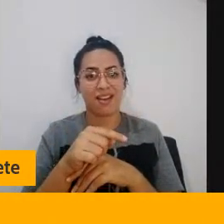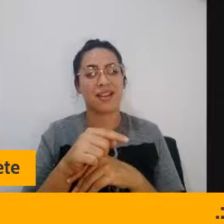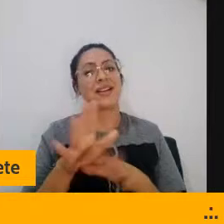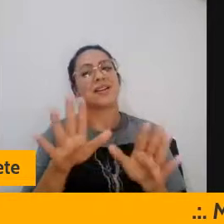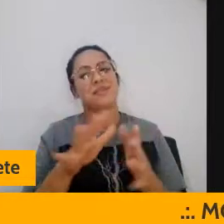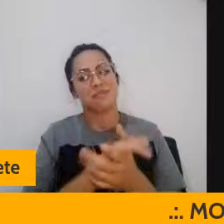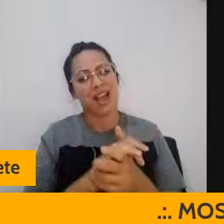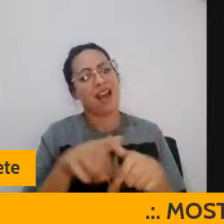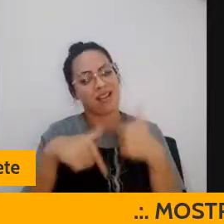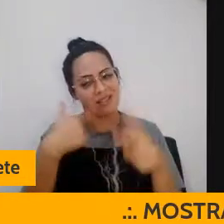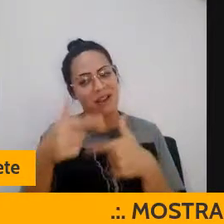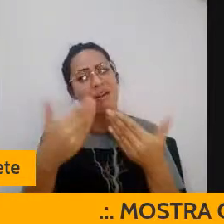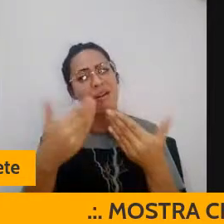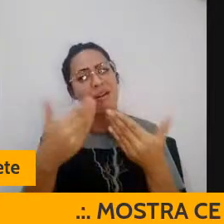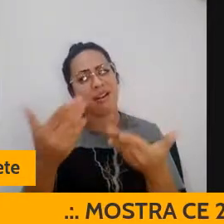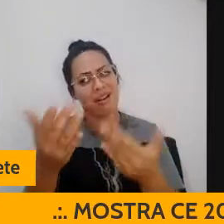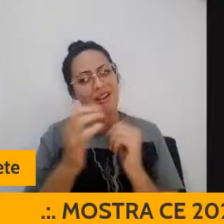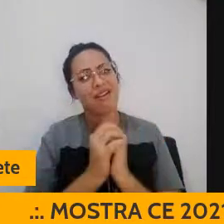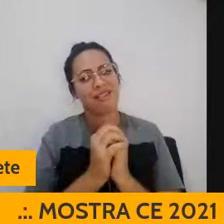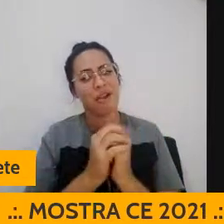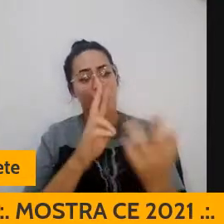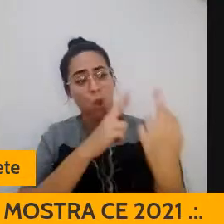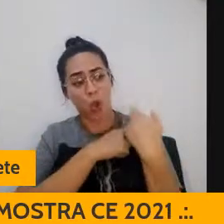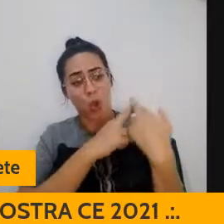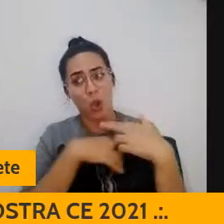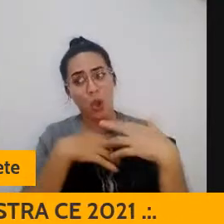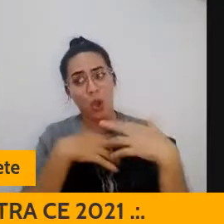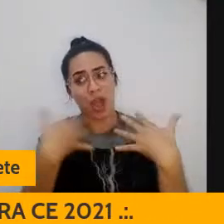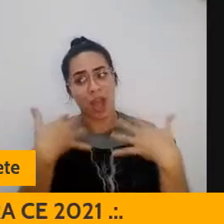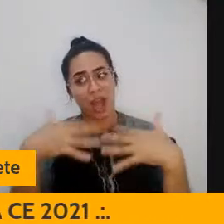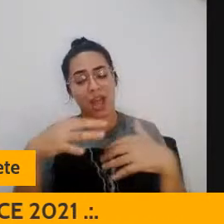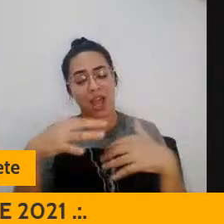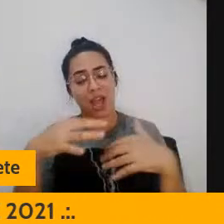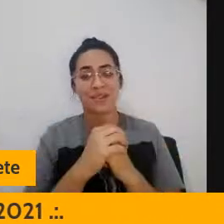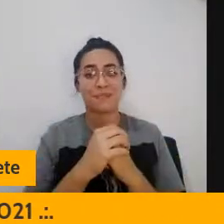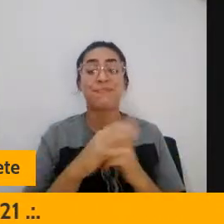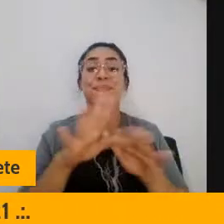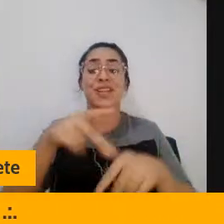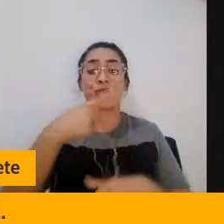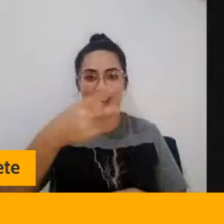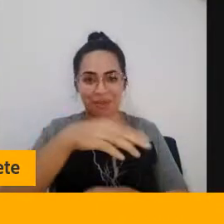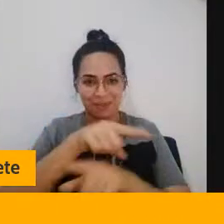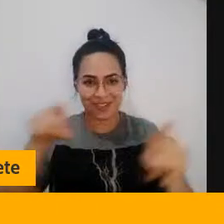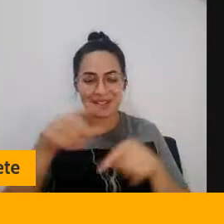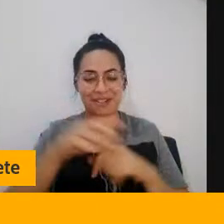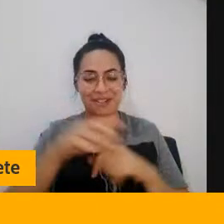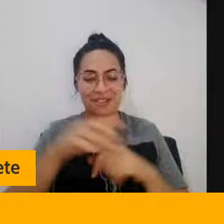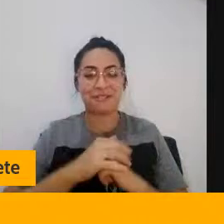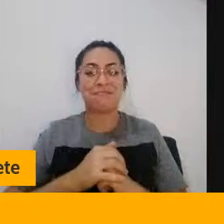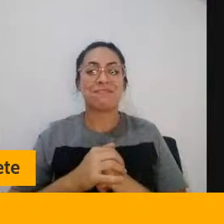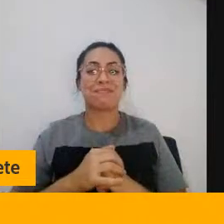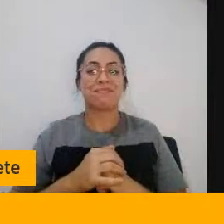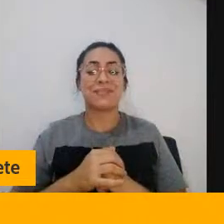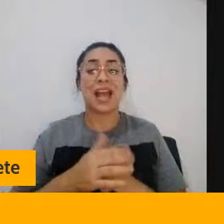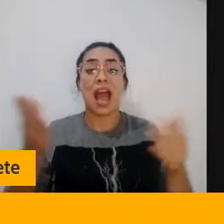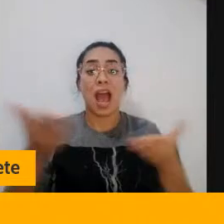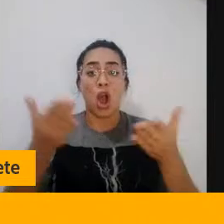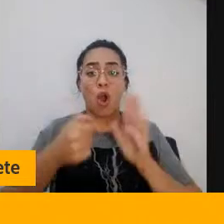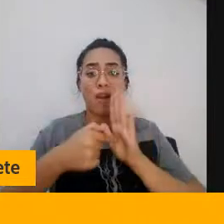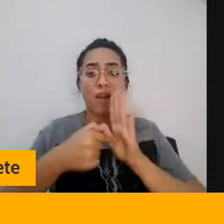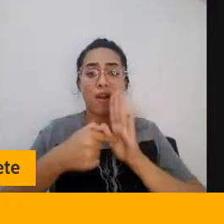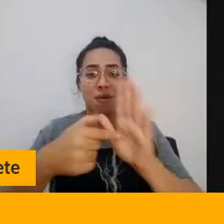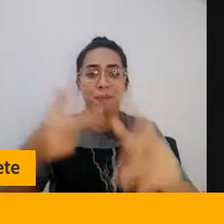Rapaz, é trabalho, viu? Deixa eu falar agora pra vocês. Gente, ó, Vamos passar agora um vídeo para vocês, que